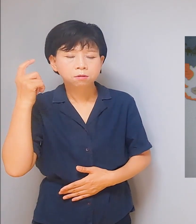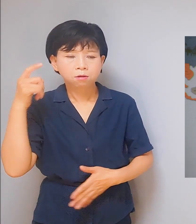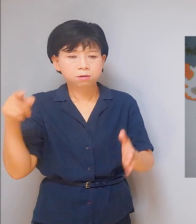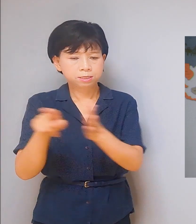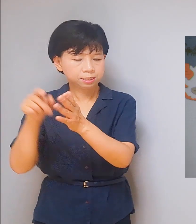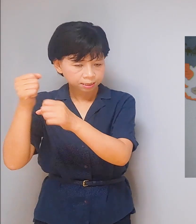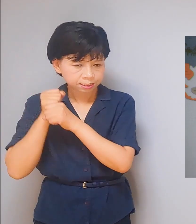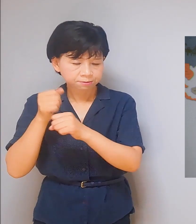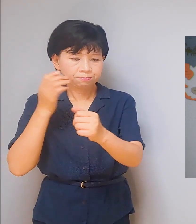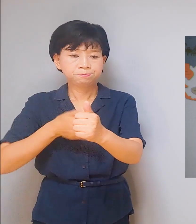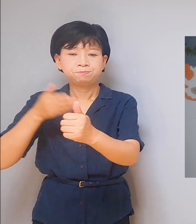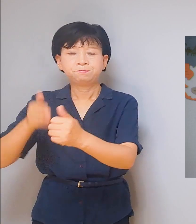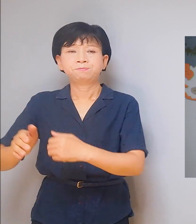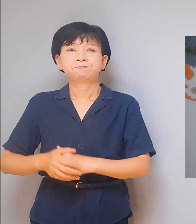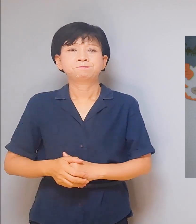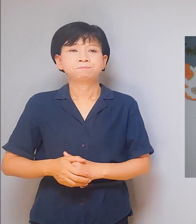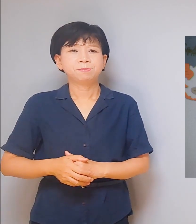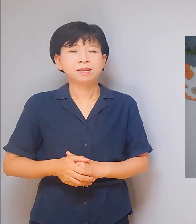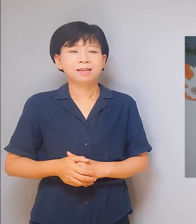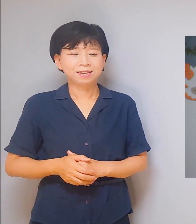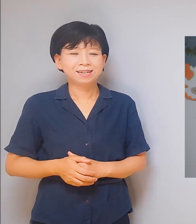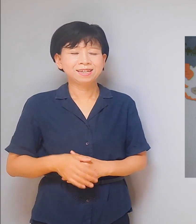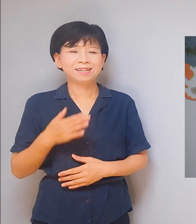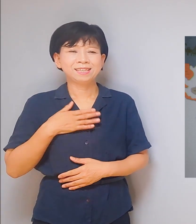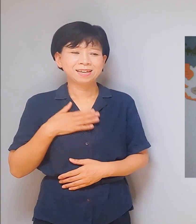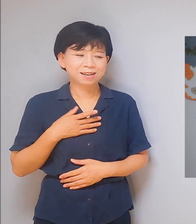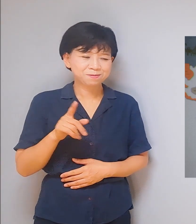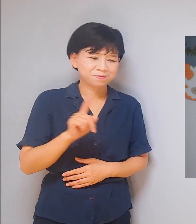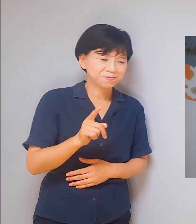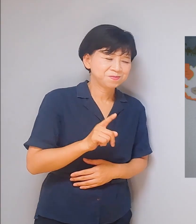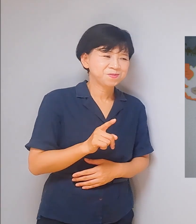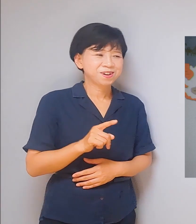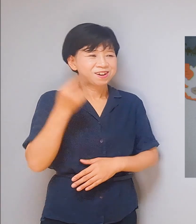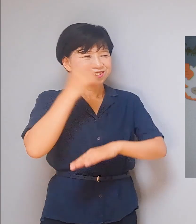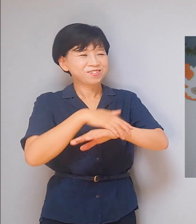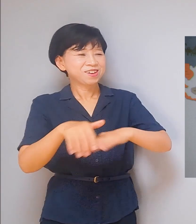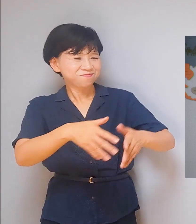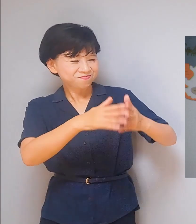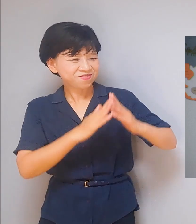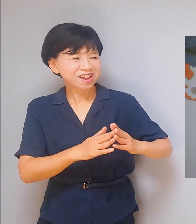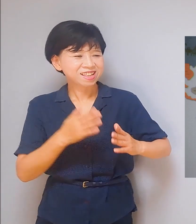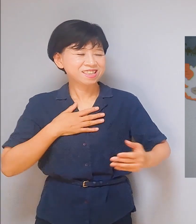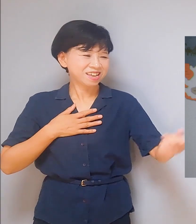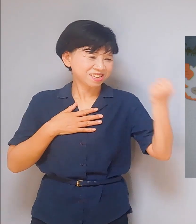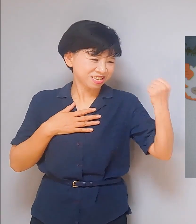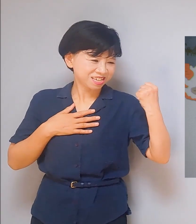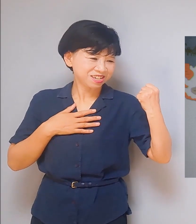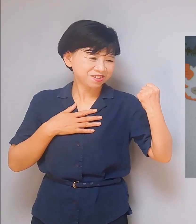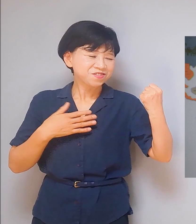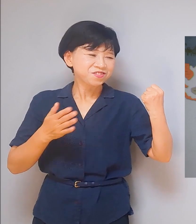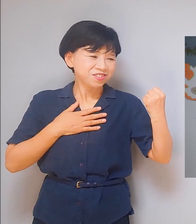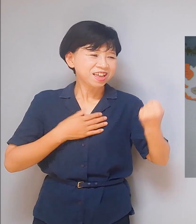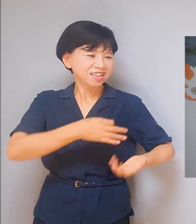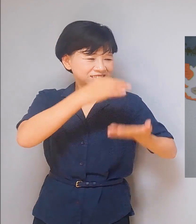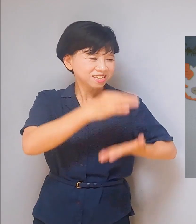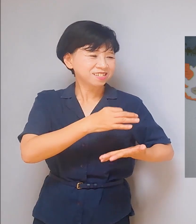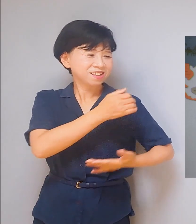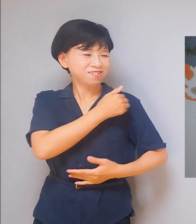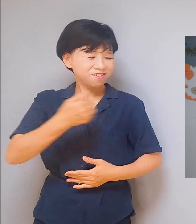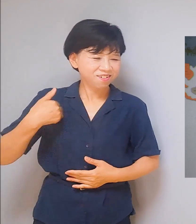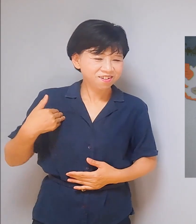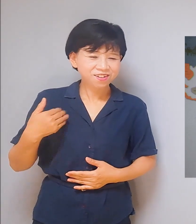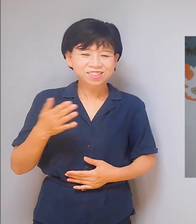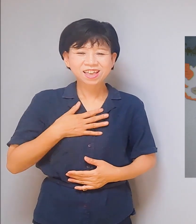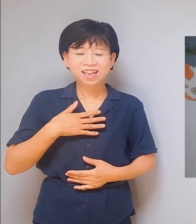수 있기를 바랍니다. 내가 뭔가 할 수 있을 거야. 내가 힘이 있으니까, 내가 가지고 있는 재산이 있으니까,